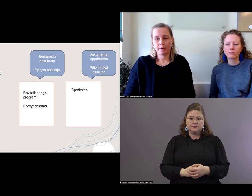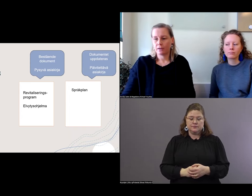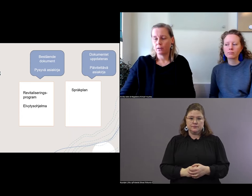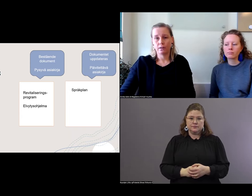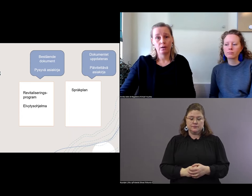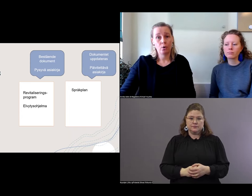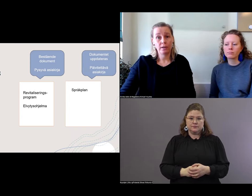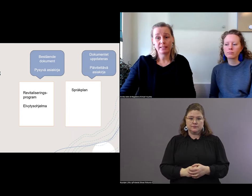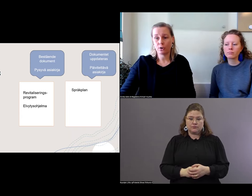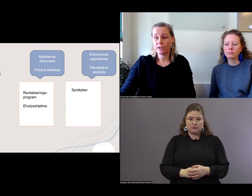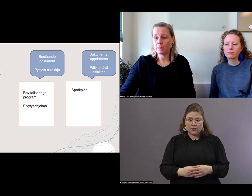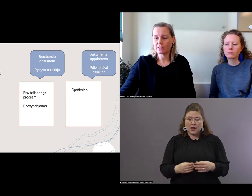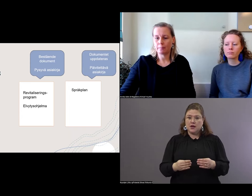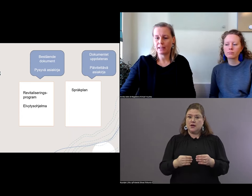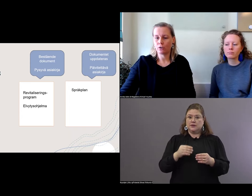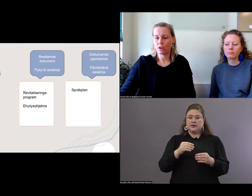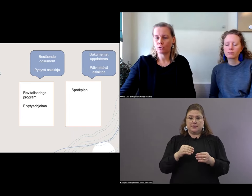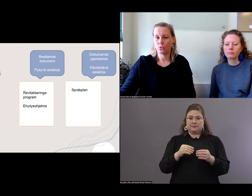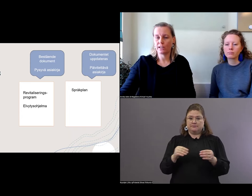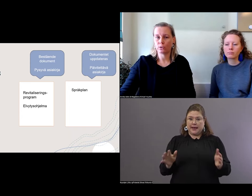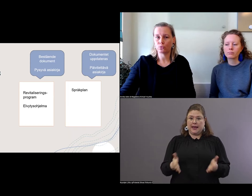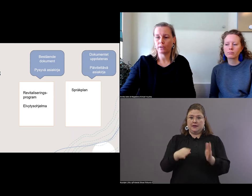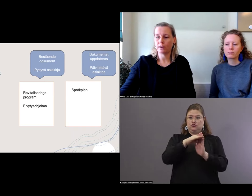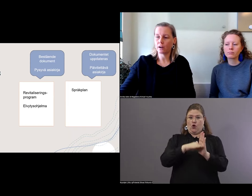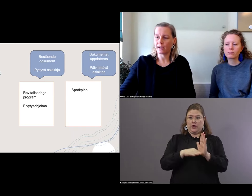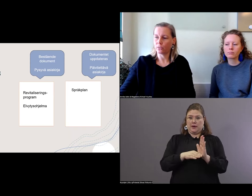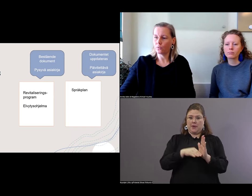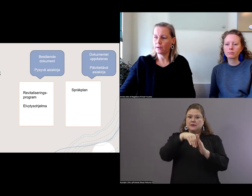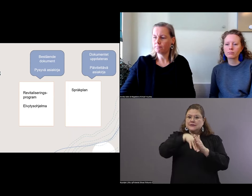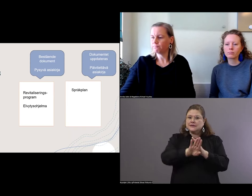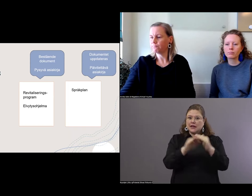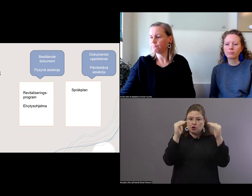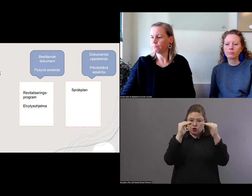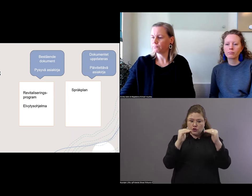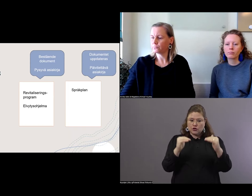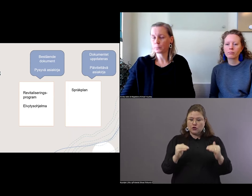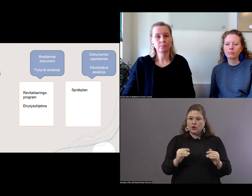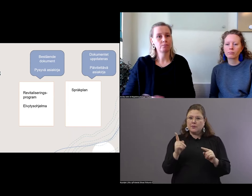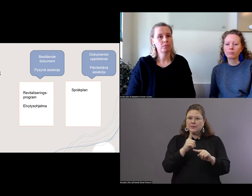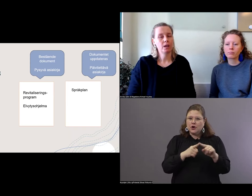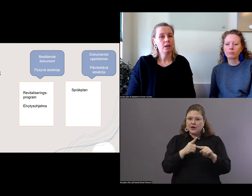Sitten hieman itse ohjelmasta, miten ollaan suunniteltu sen rakentuvan.